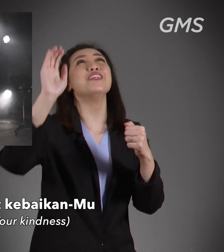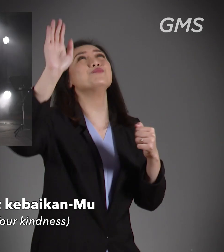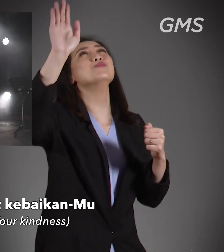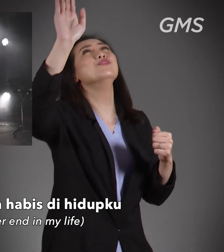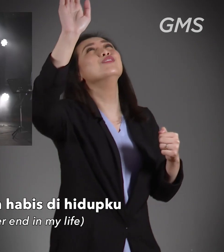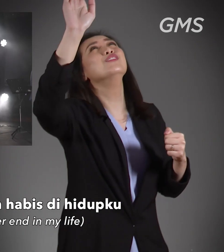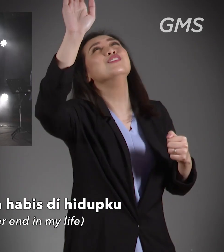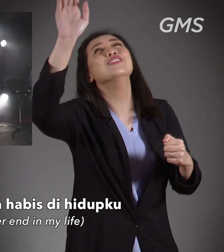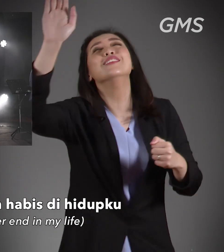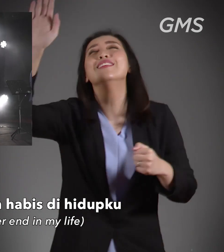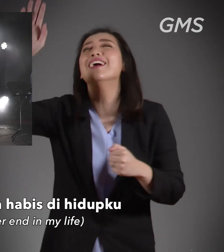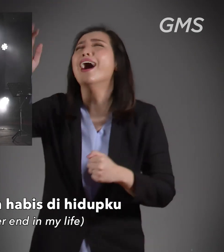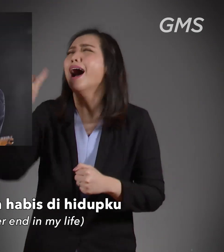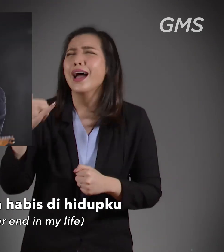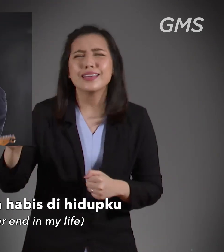kebaikanmu